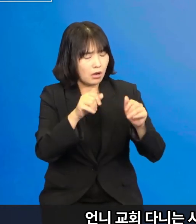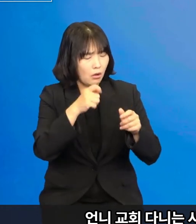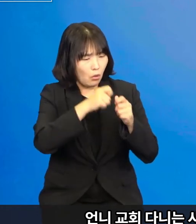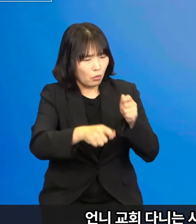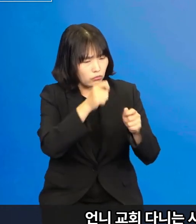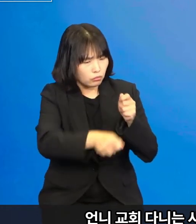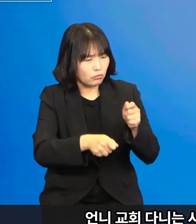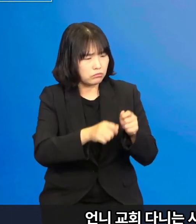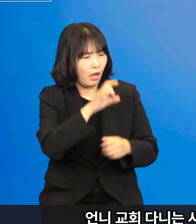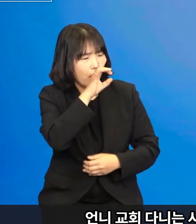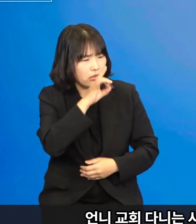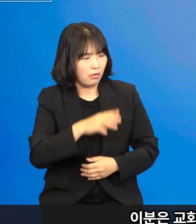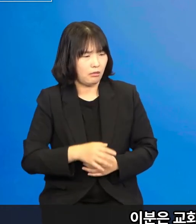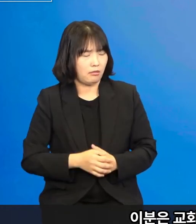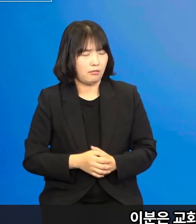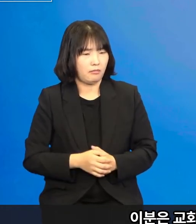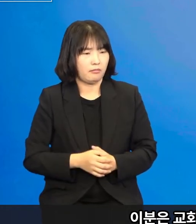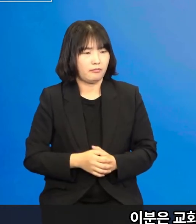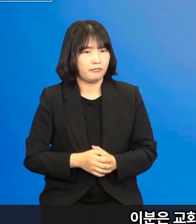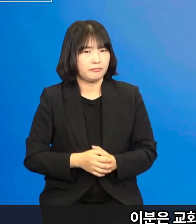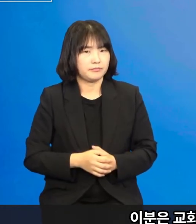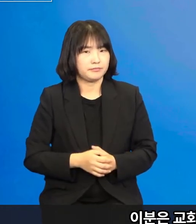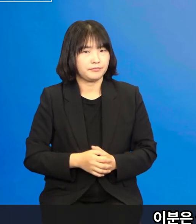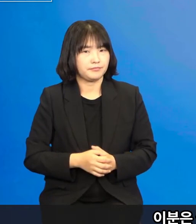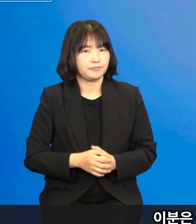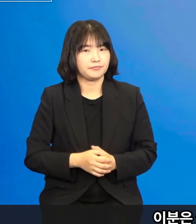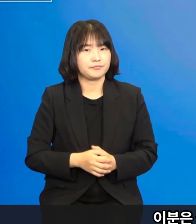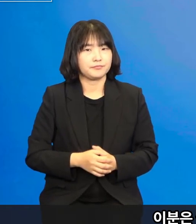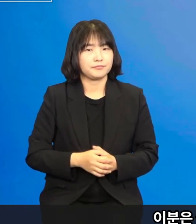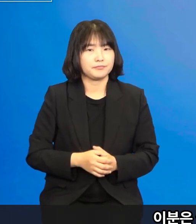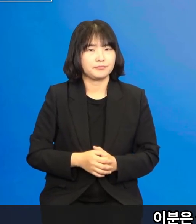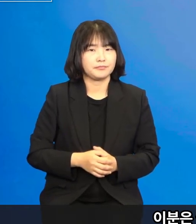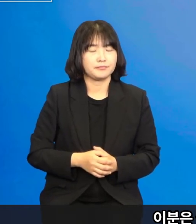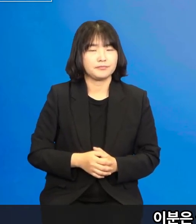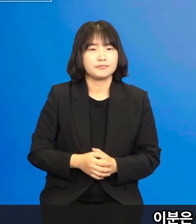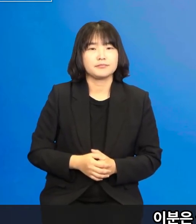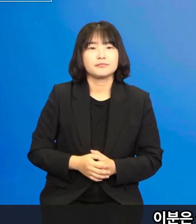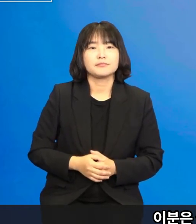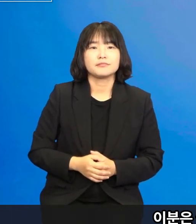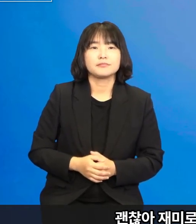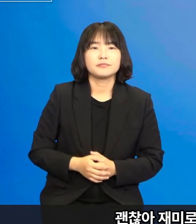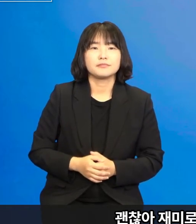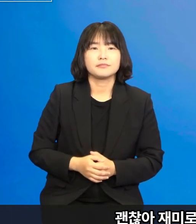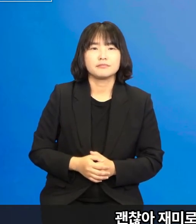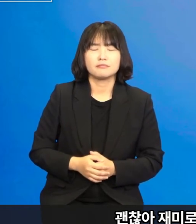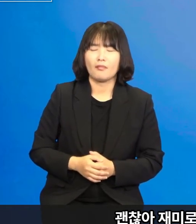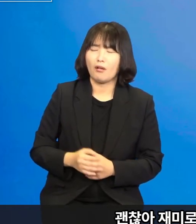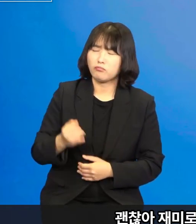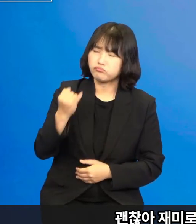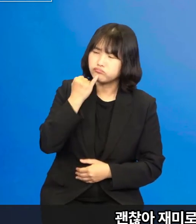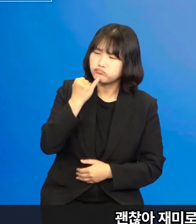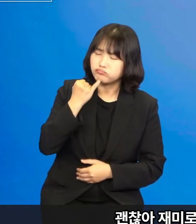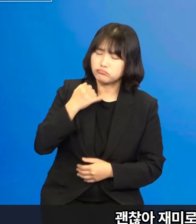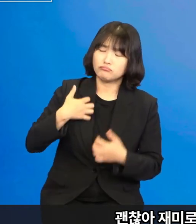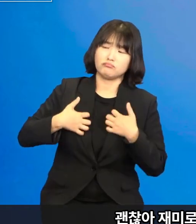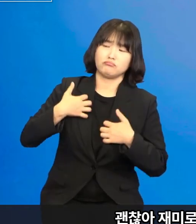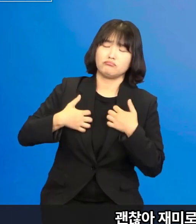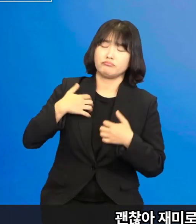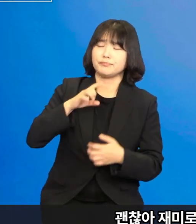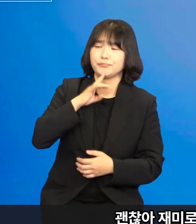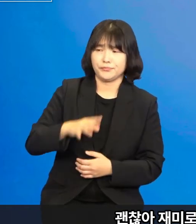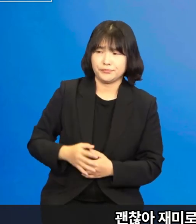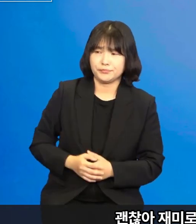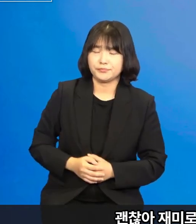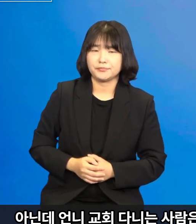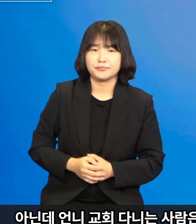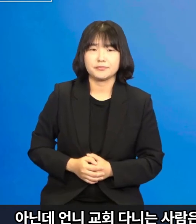안 되잖아. 이분은 이제 교회를 안 다니는 거예요. 그리고 이분 권사님이었어요. 괜찮아, 재미로 치는 건데 뭐